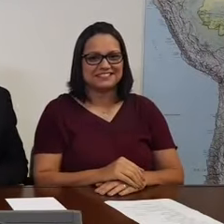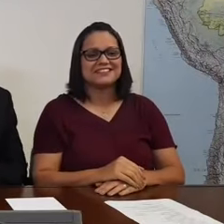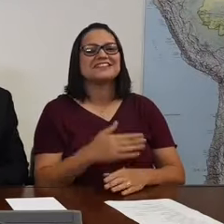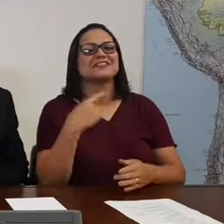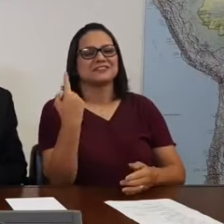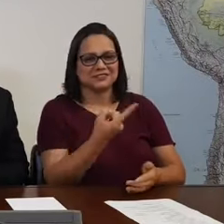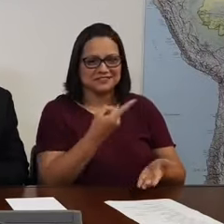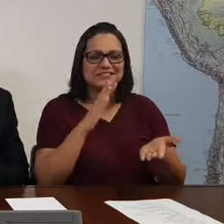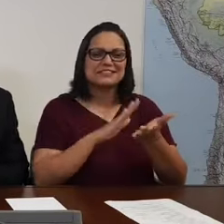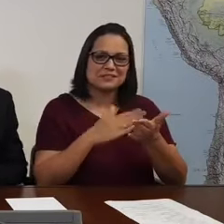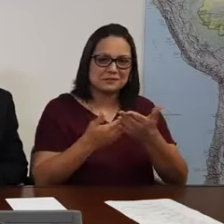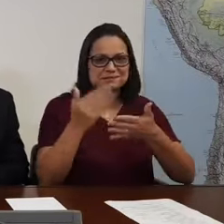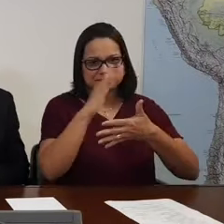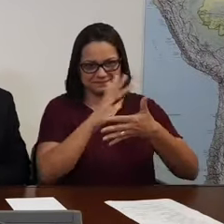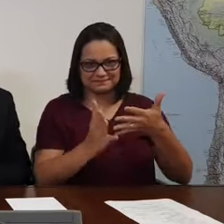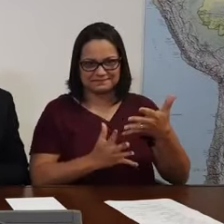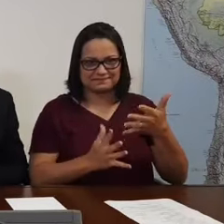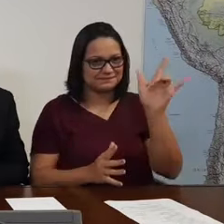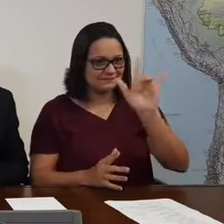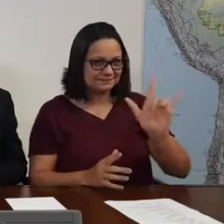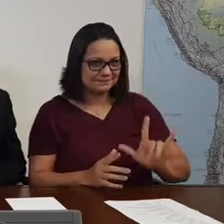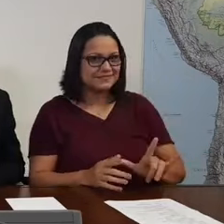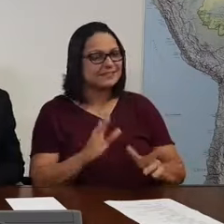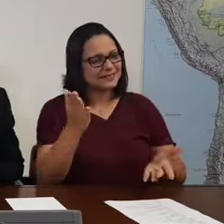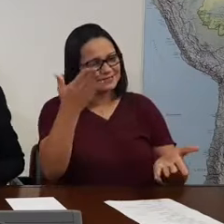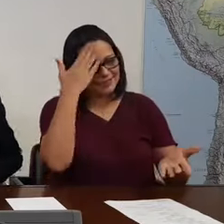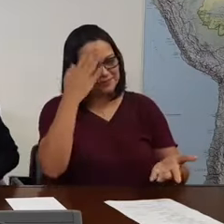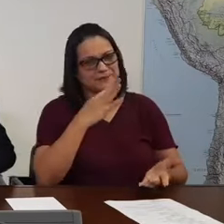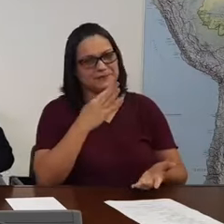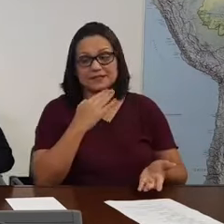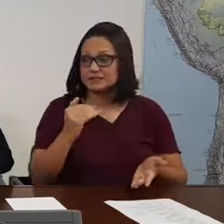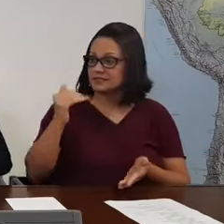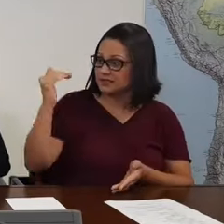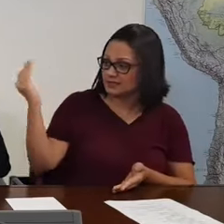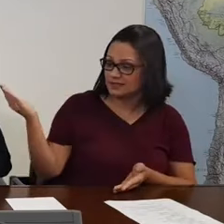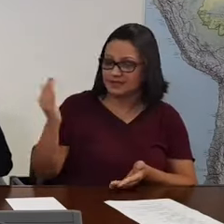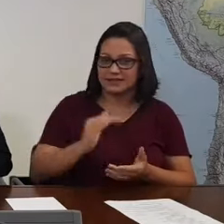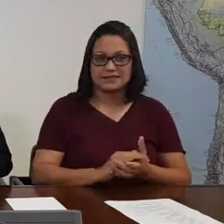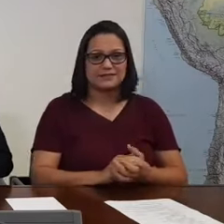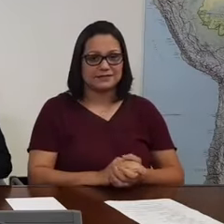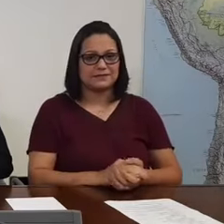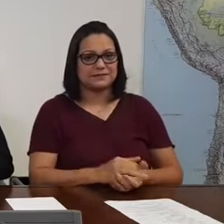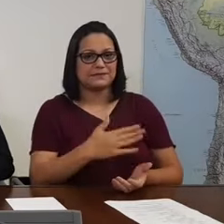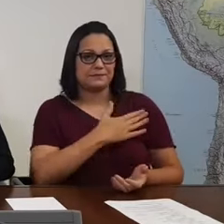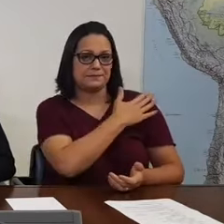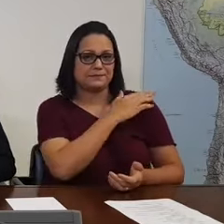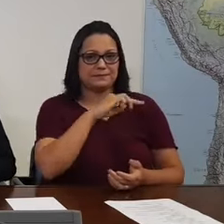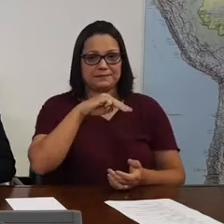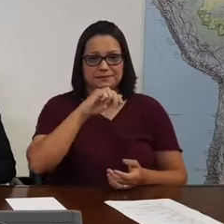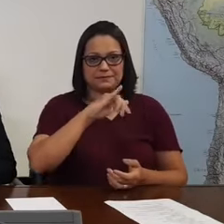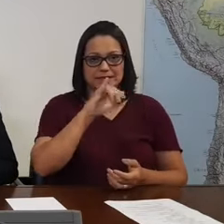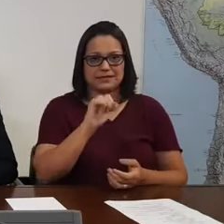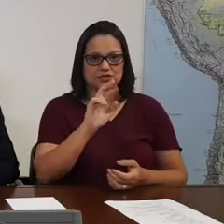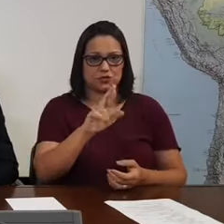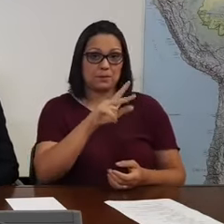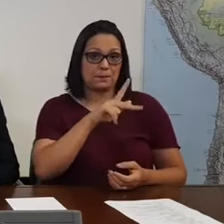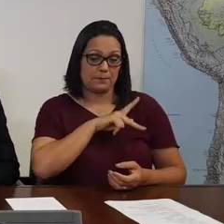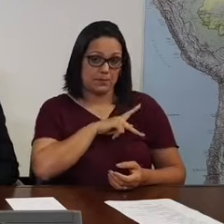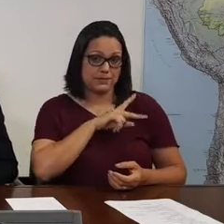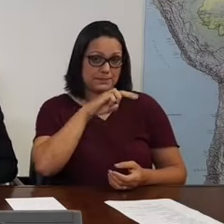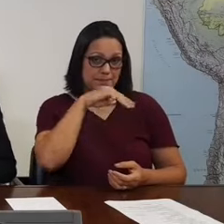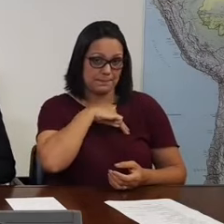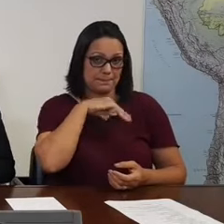a nossa tradutora de Libras, Elisângela, já de conhecimento de todos. E à minha direita, o major da nossa Polícia Militar do Distrito